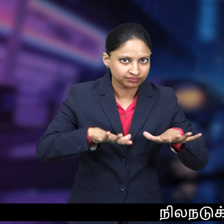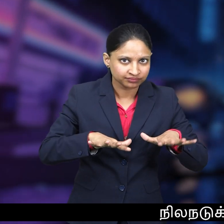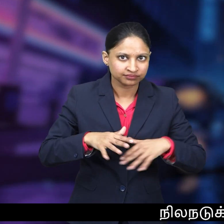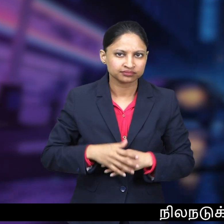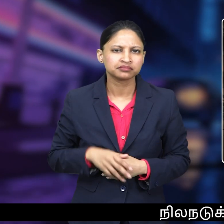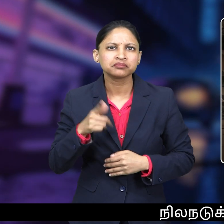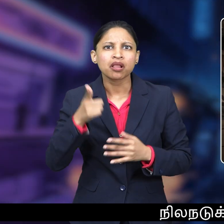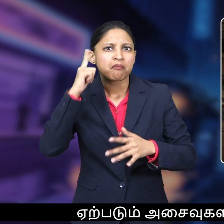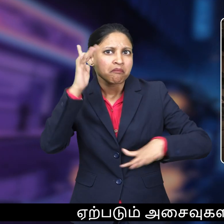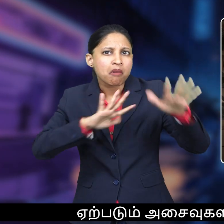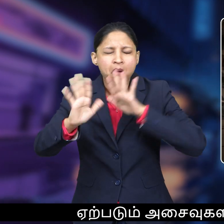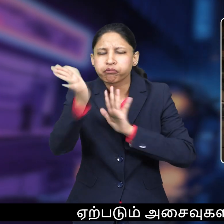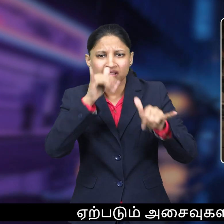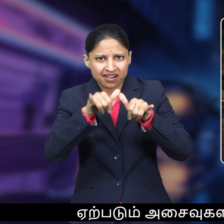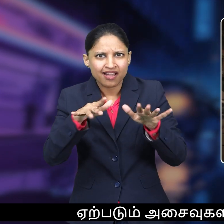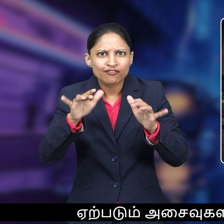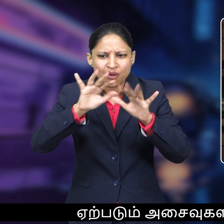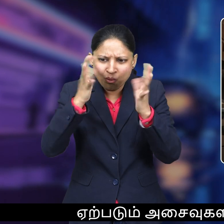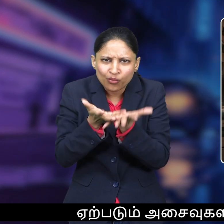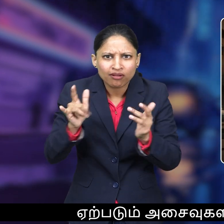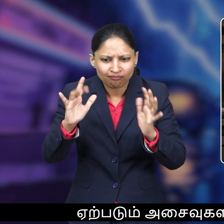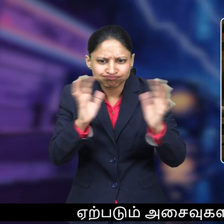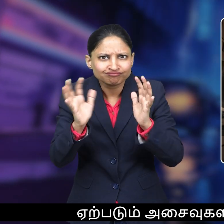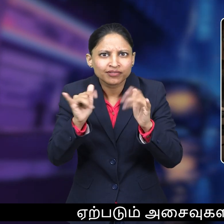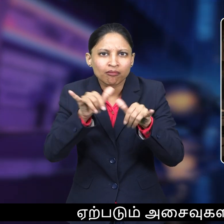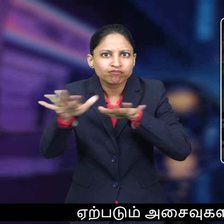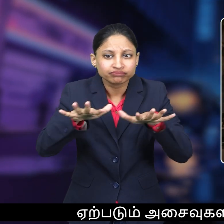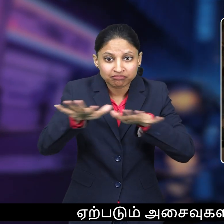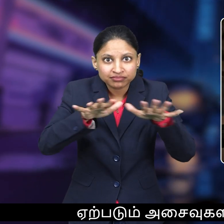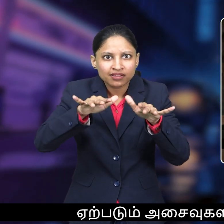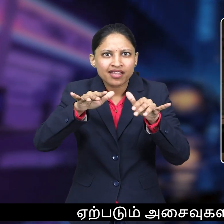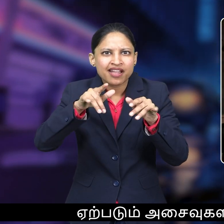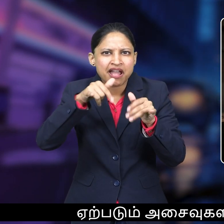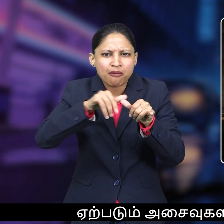நிலநடுக்கம், பூமியின் உள்ளே ஏற்படும் அசைவுகளால் ஏற்படும் திடீர் நடுக்கம்.